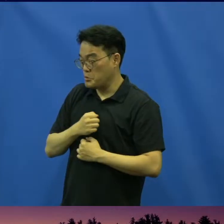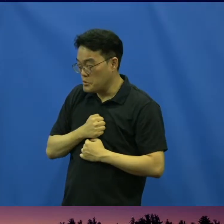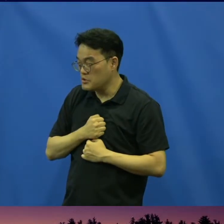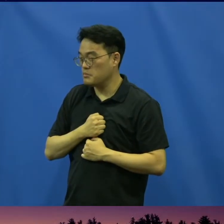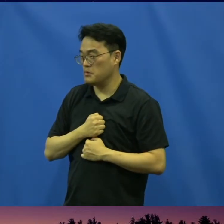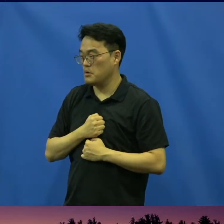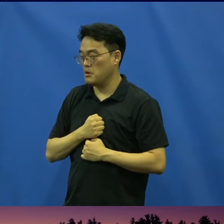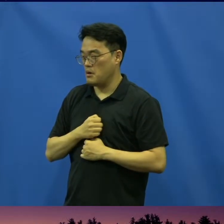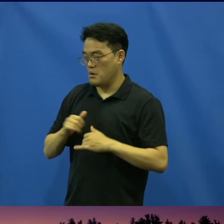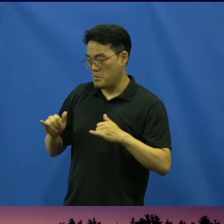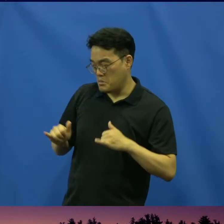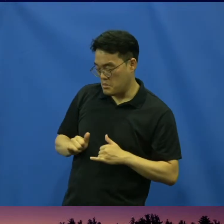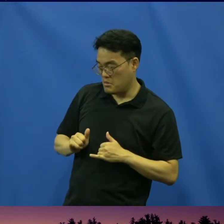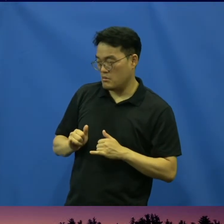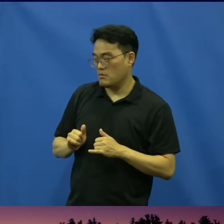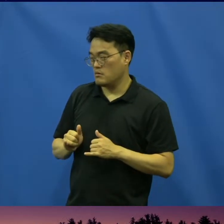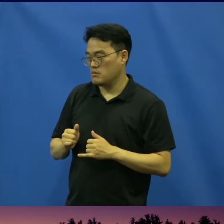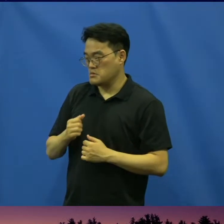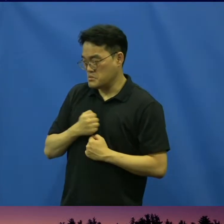그냥 믿어요.